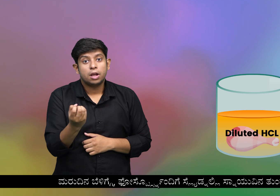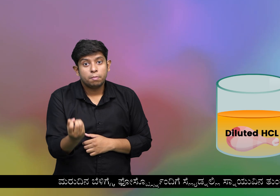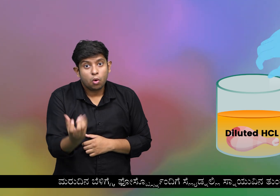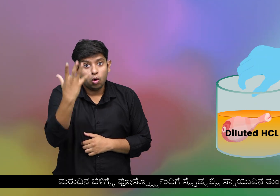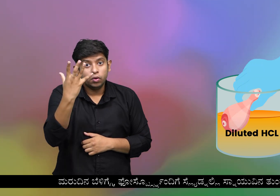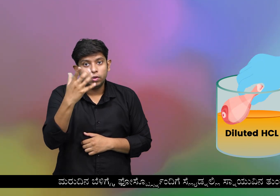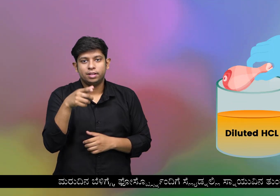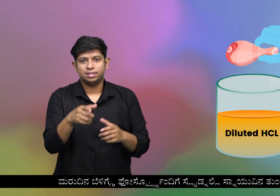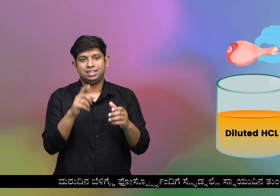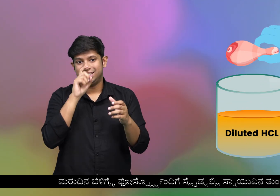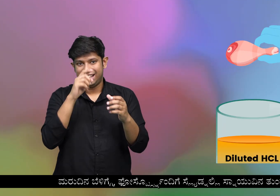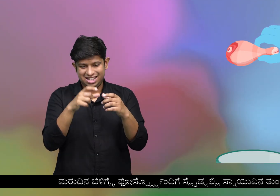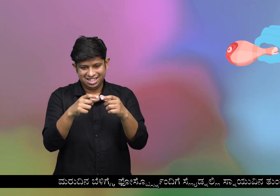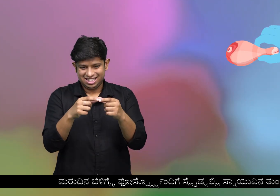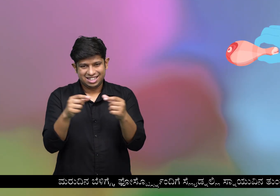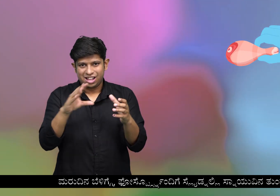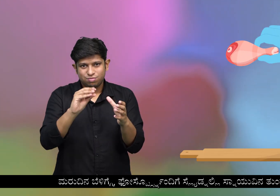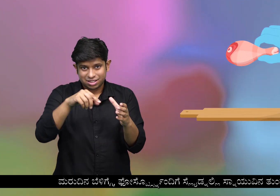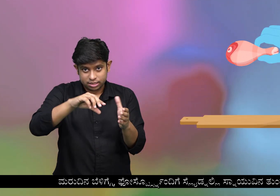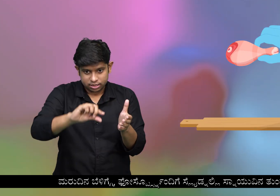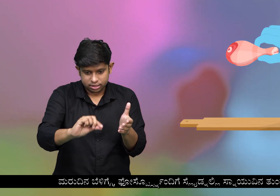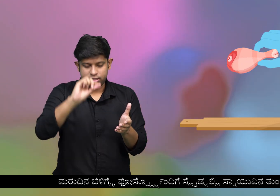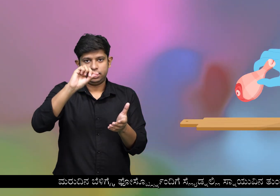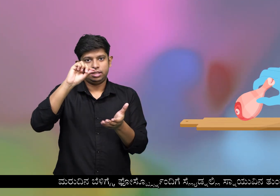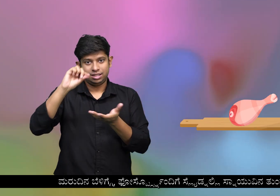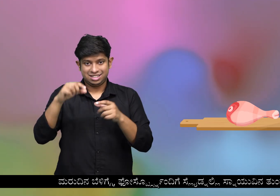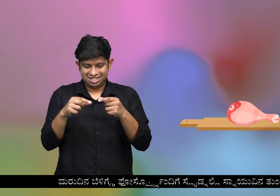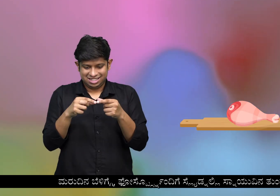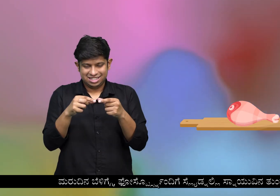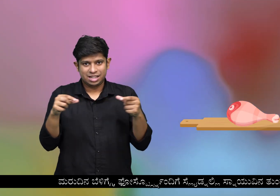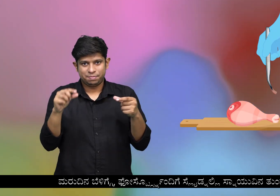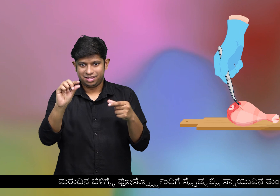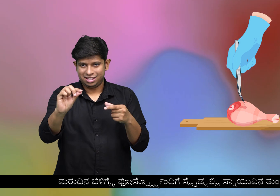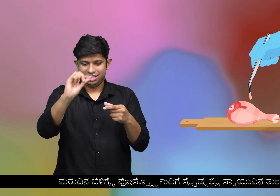ಮರುದಿನ ಬೆಳಿಗ್ಗೆ ಪ್ರೋಸ್ಟಾರ್ನೊಂದಿಗೆ ಸೈಡ್ನಲ್ಲಿ ಸ್ನಾಯುವಿನ ತುಂಡಿನ ಸಂಗ್ರಹಿಸಿ.